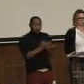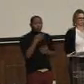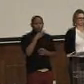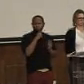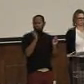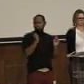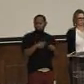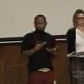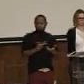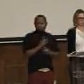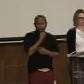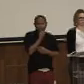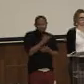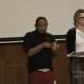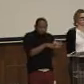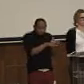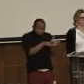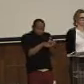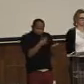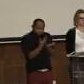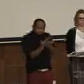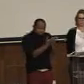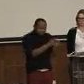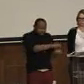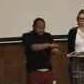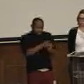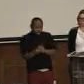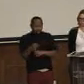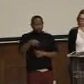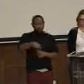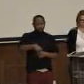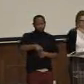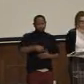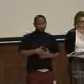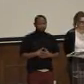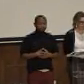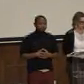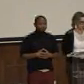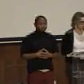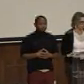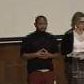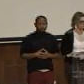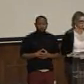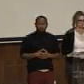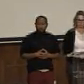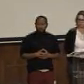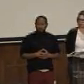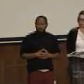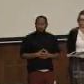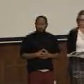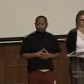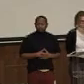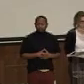gente investigar e tentar implantar aqui no campus. Obrigada. No Instituto, desculpe.